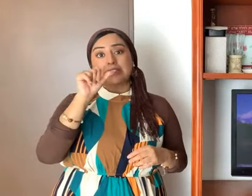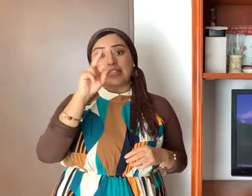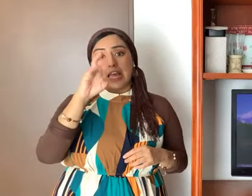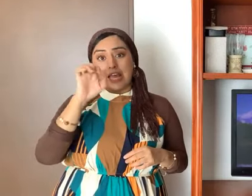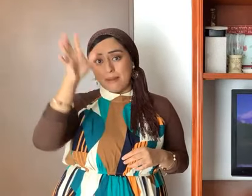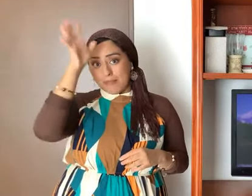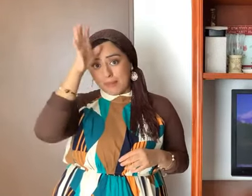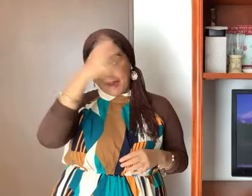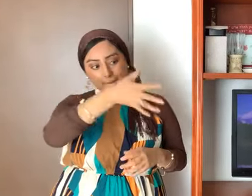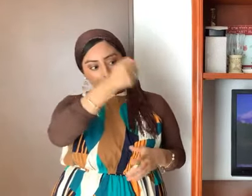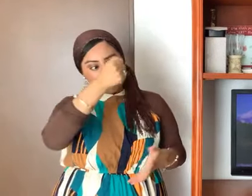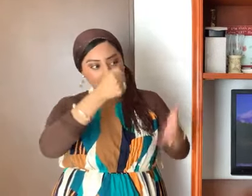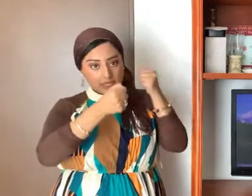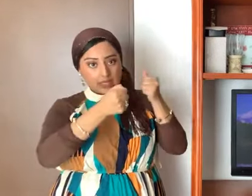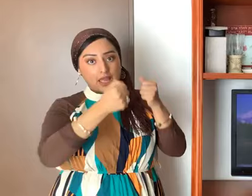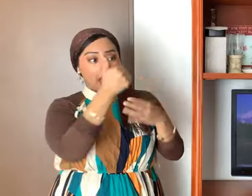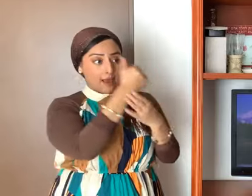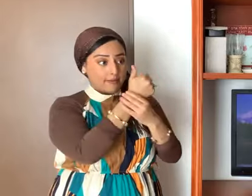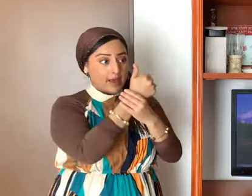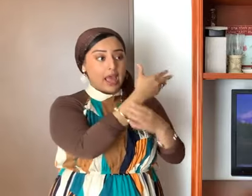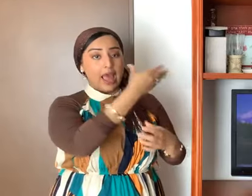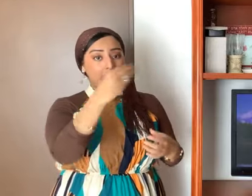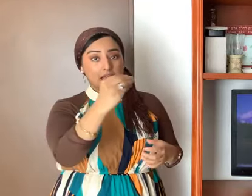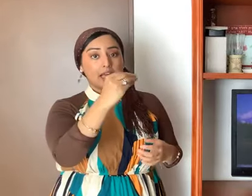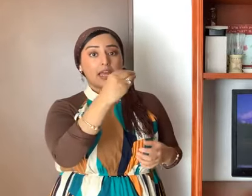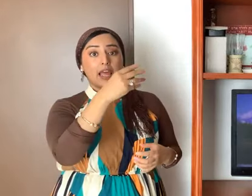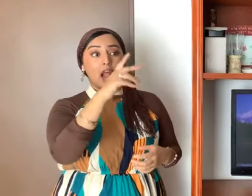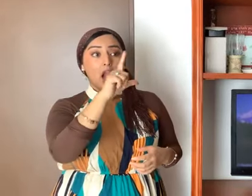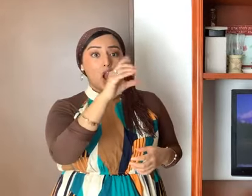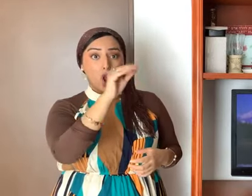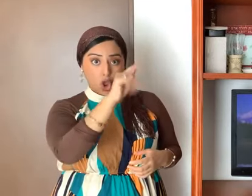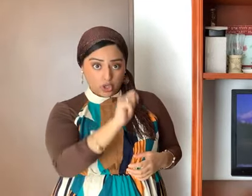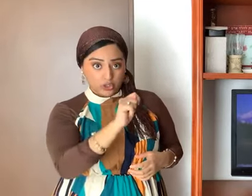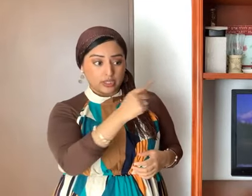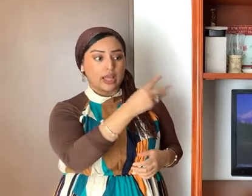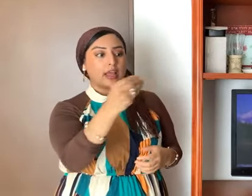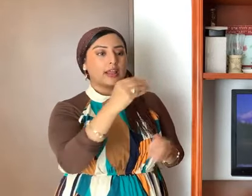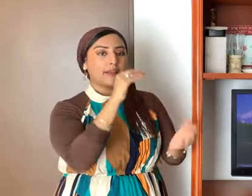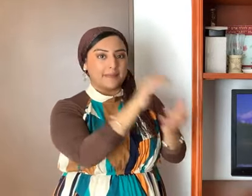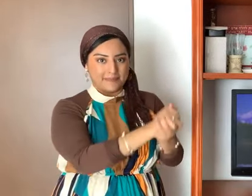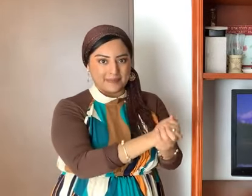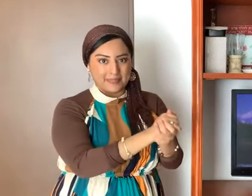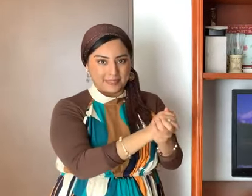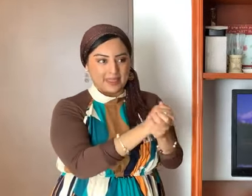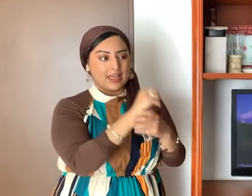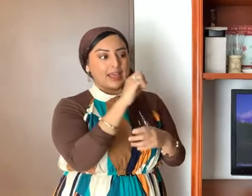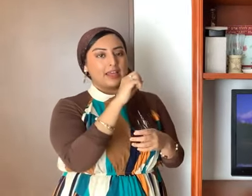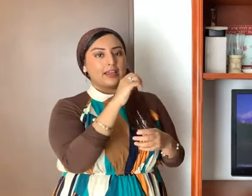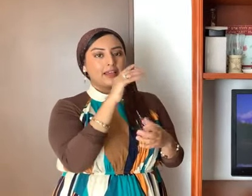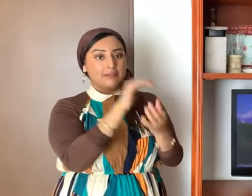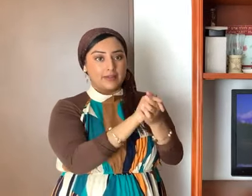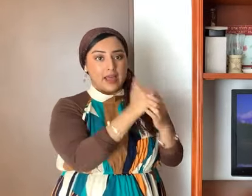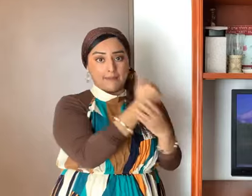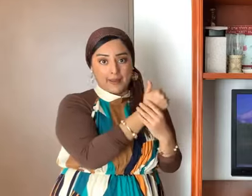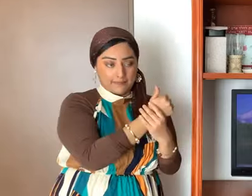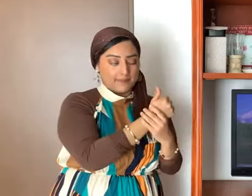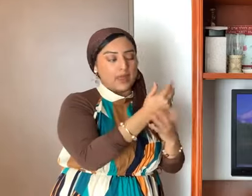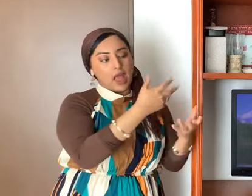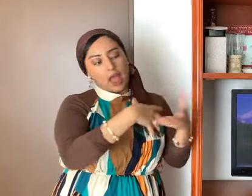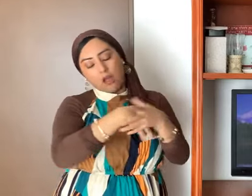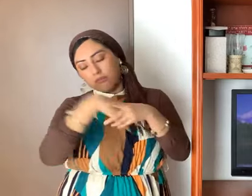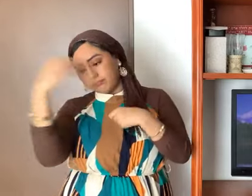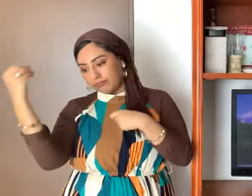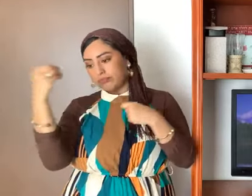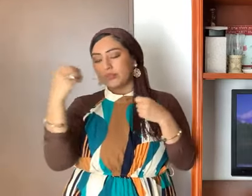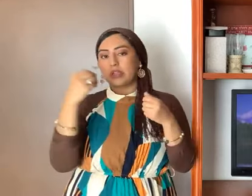su hijo, y a Lot, hijo de Harán, hijo de su hijo, y a Sarai su nuera, mujer de Abraham su hijo, y salió con